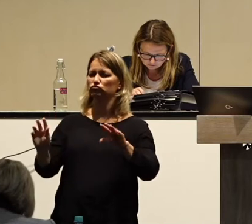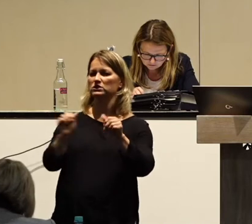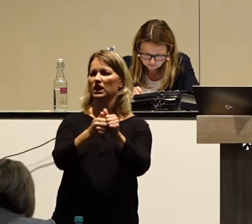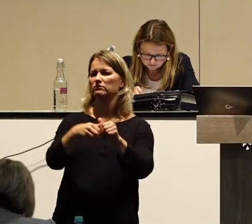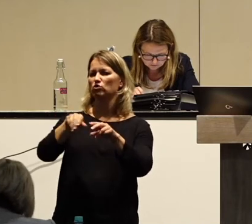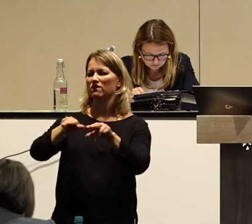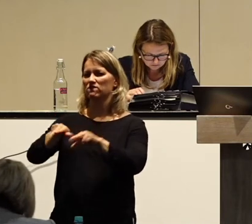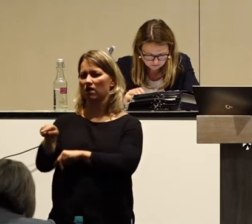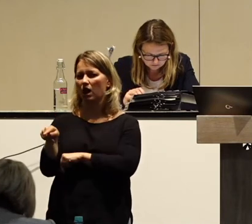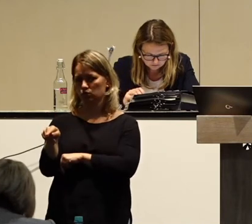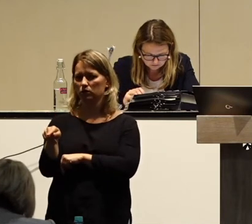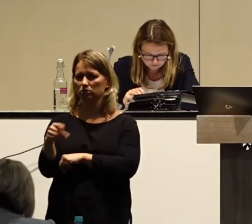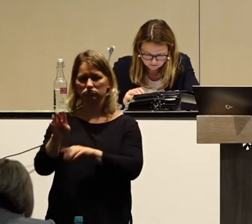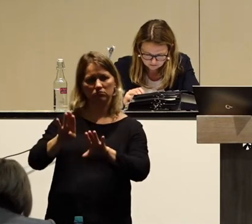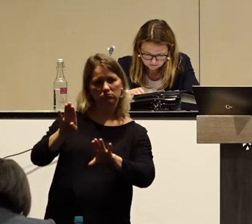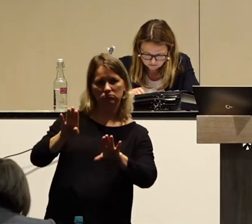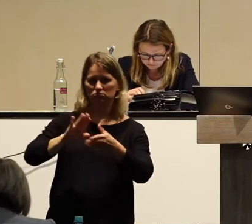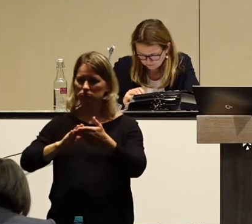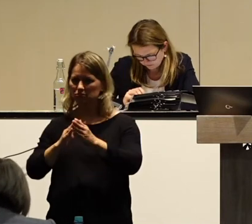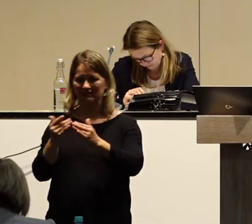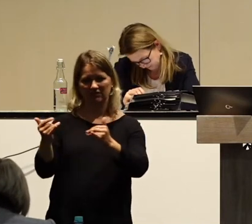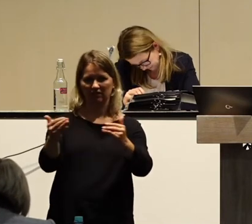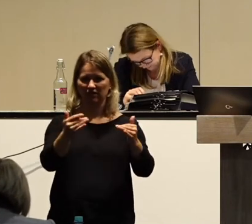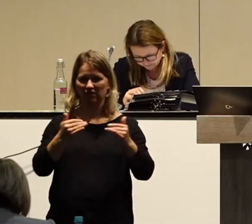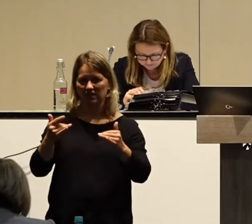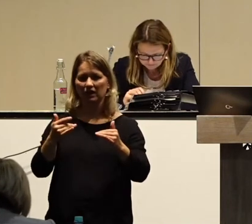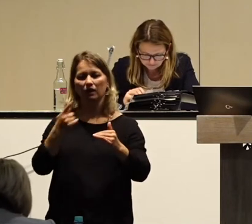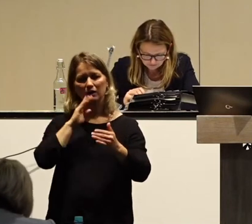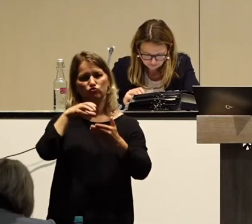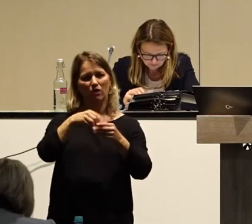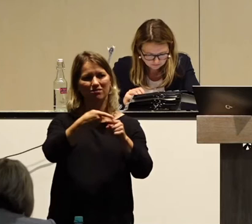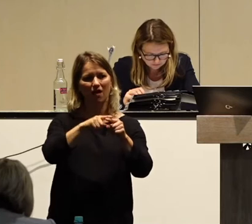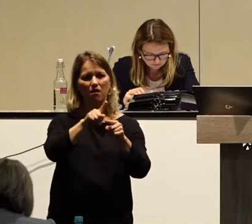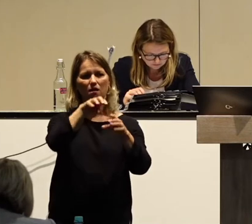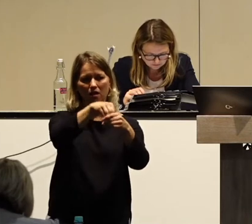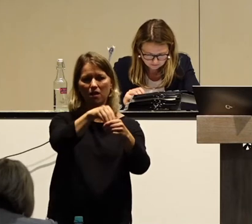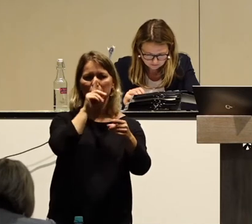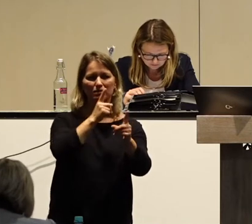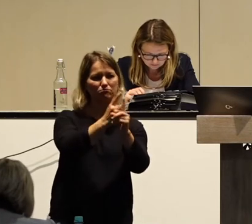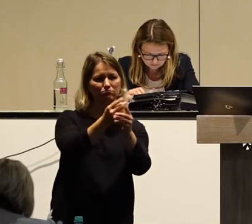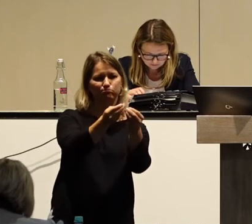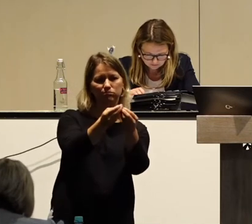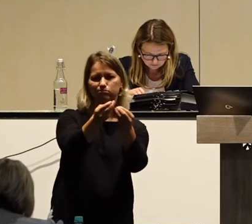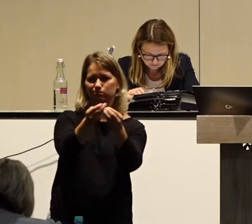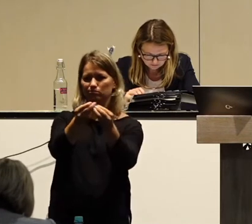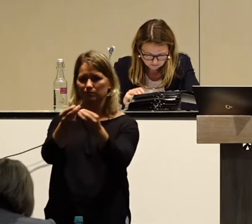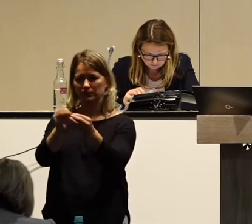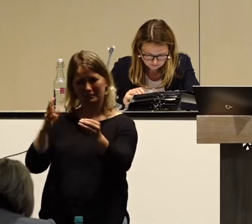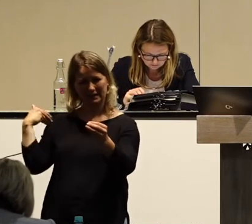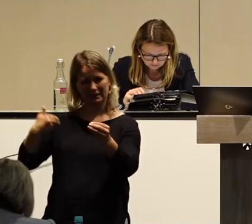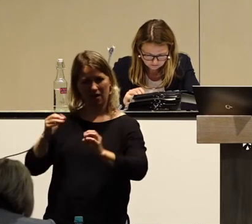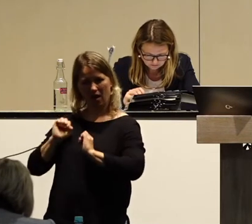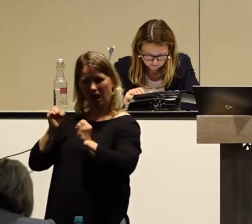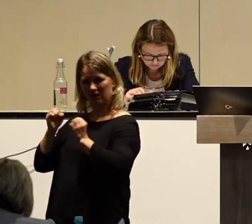die Abstimmungsprozesse führt mit den Akteuren in den Stadtteilen vor Ort, mit den Aktivitäten, die jetzt in den